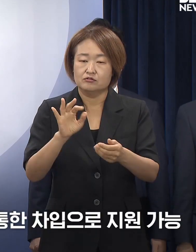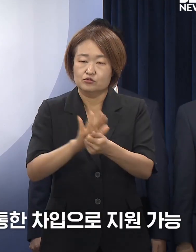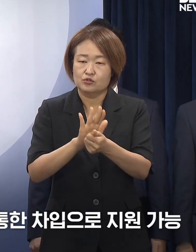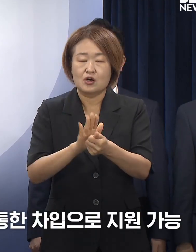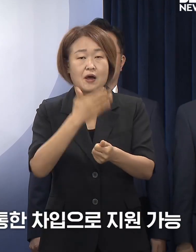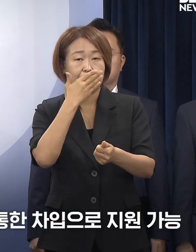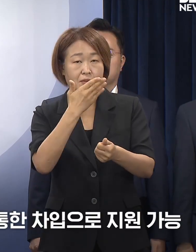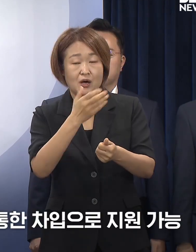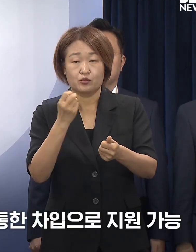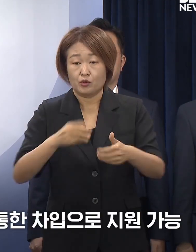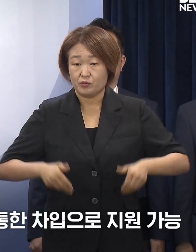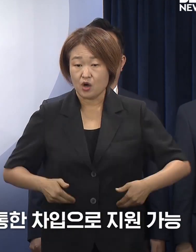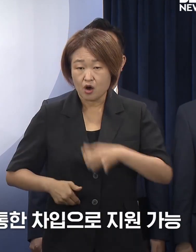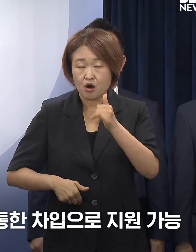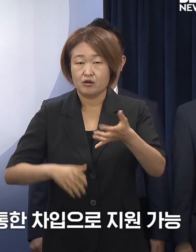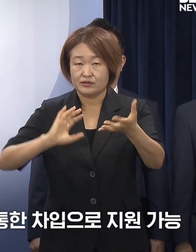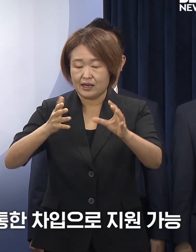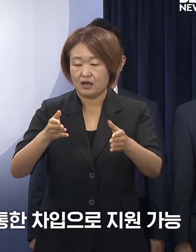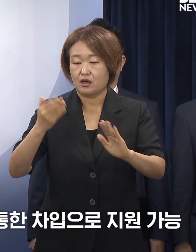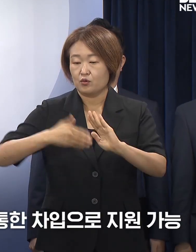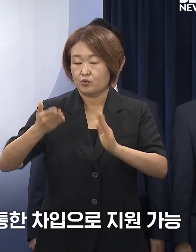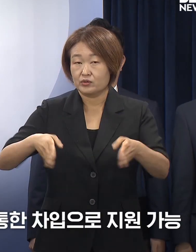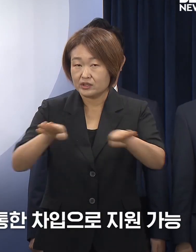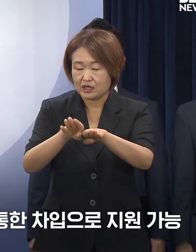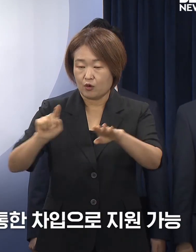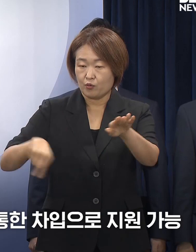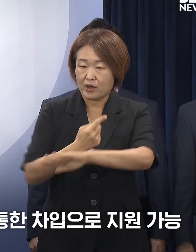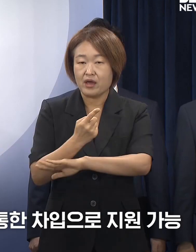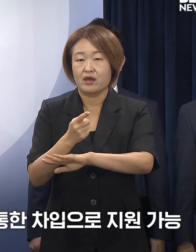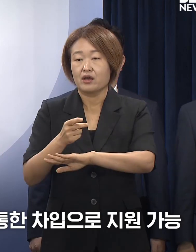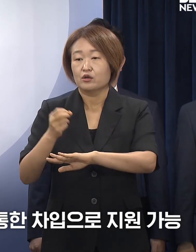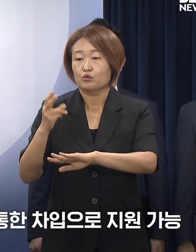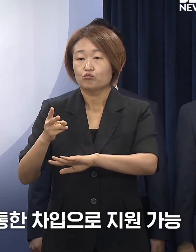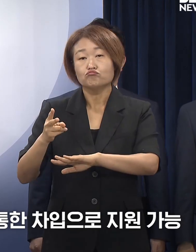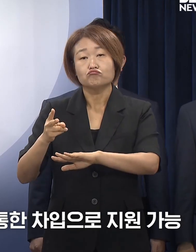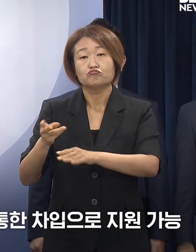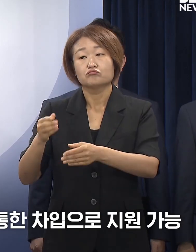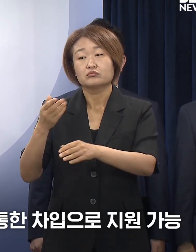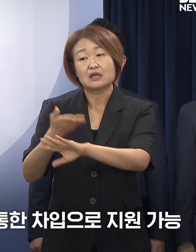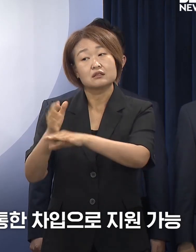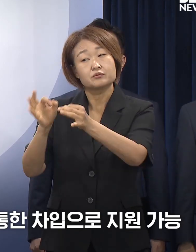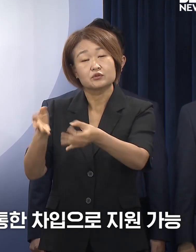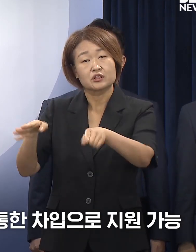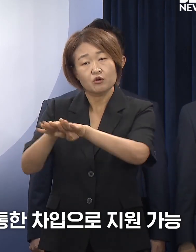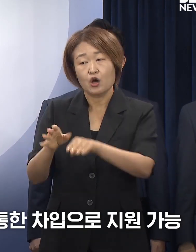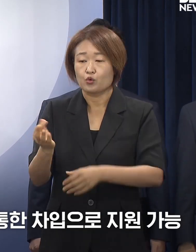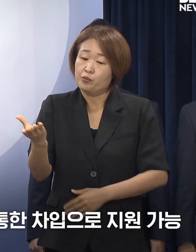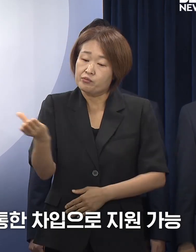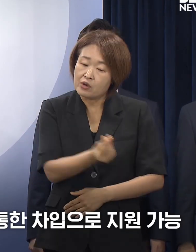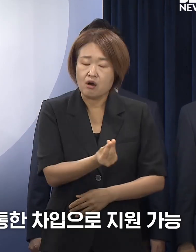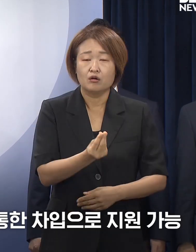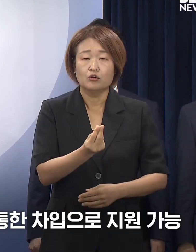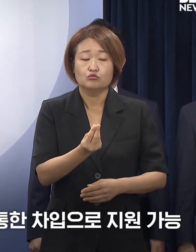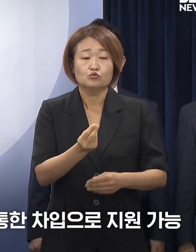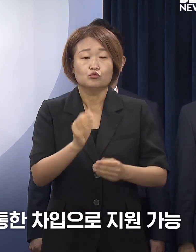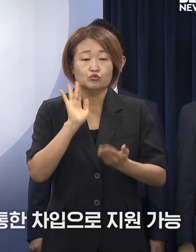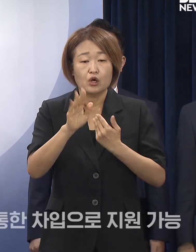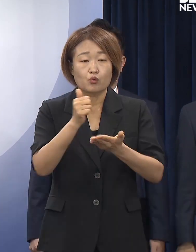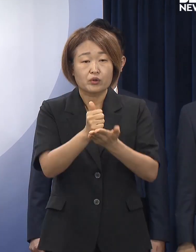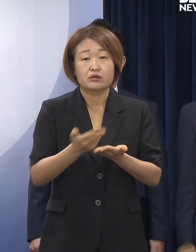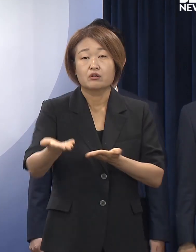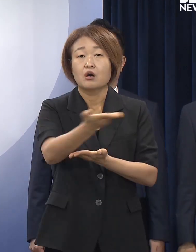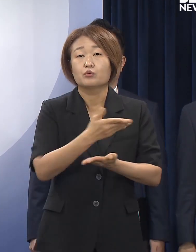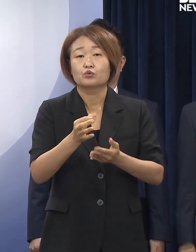필요시에는 국가, 공공기관, 여타 금융기관으로부터도 차입을 통한 지급이 가능합니다.